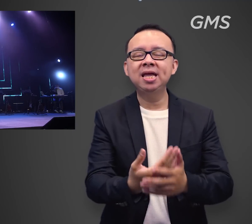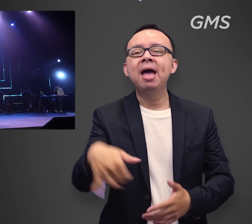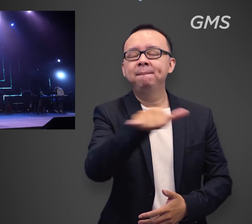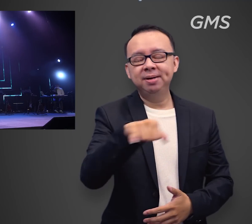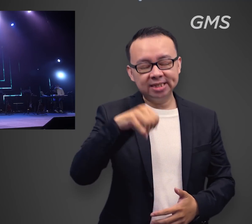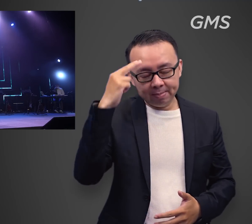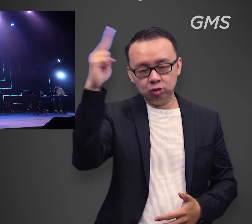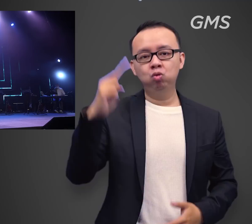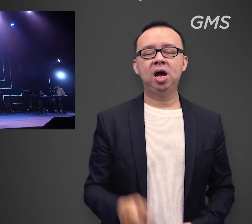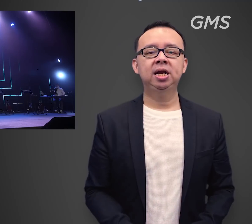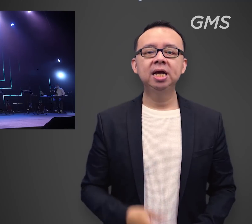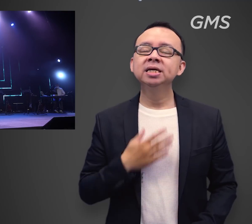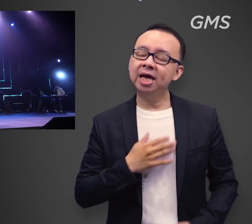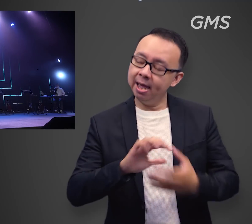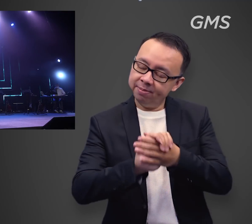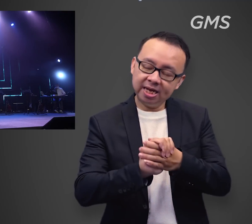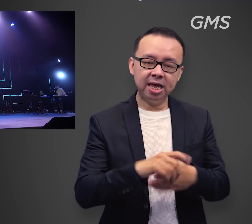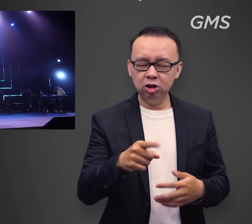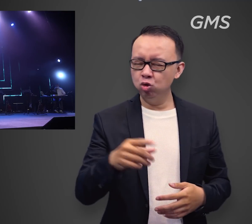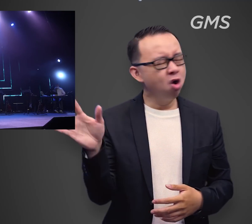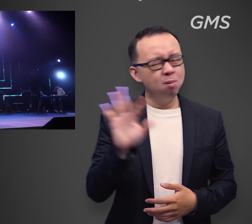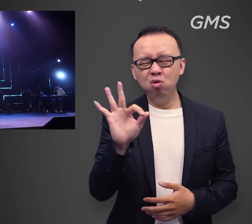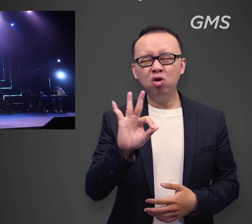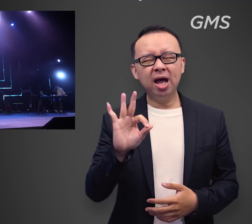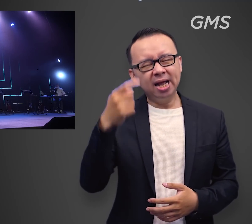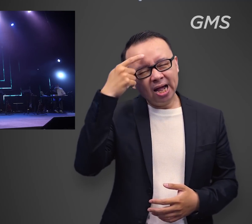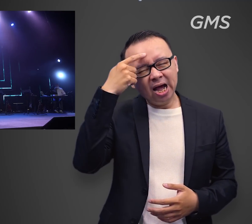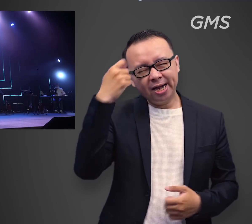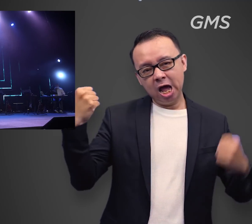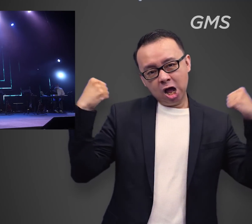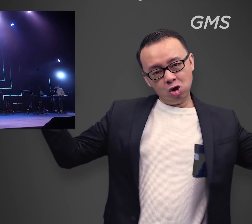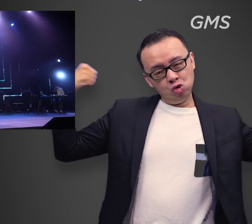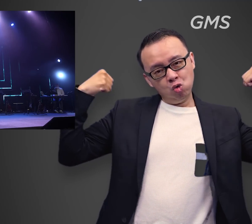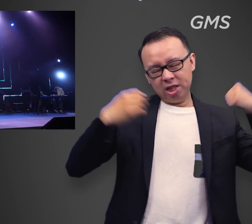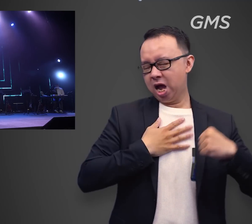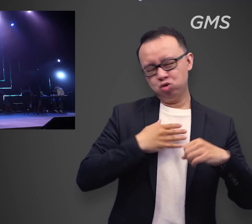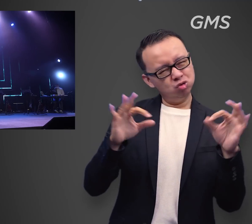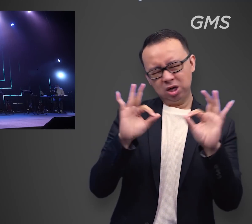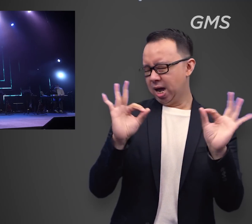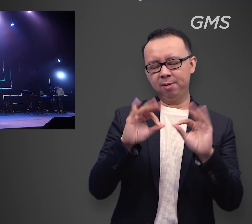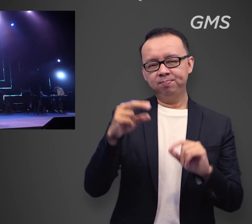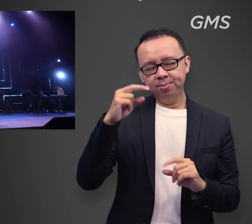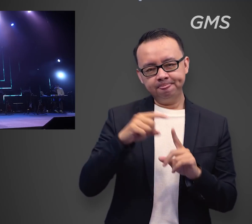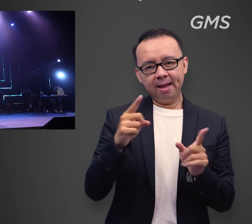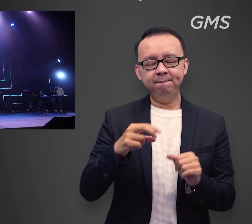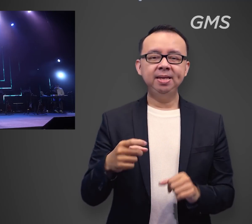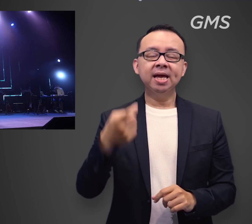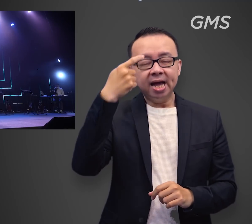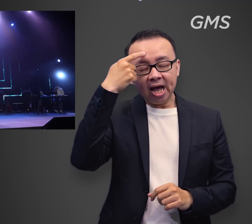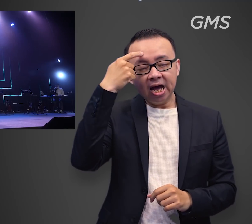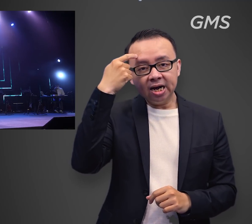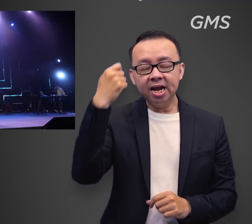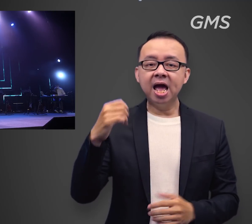Saya percaya bukan karena kuat gagah saya, tetapi karena kesempatan yang kedua yang Tuhan berikan. Bukankah itu adalah